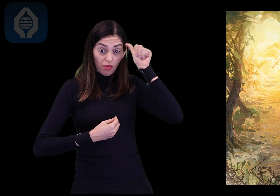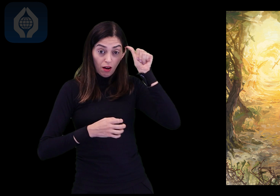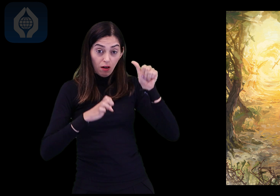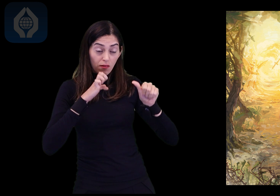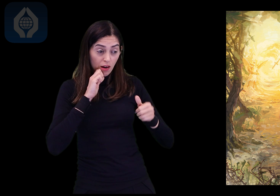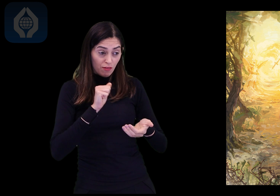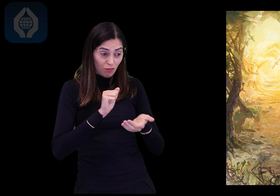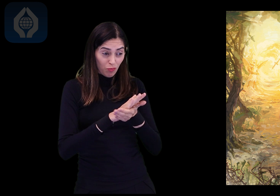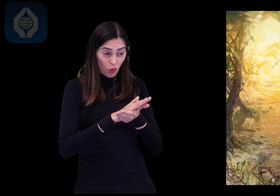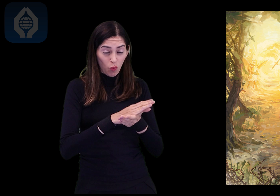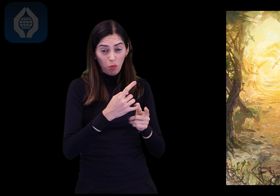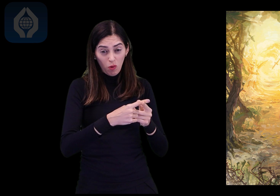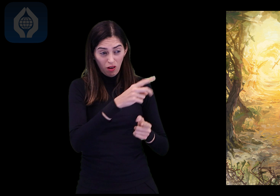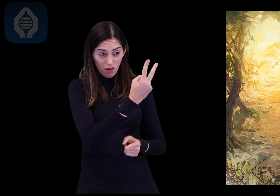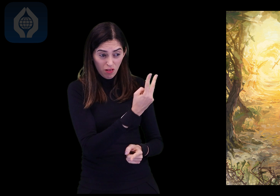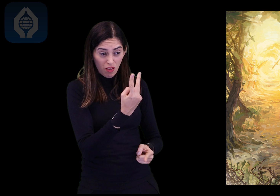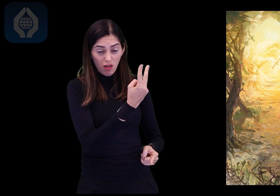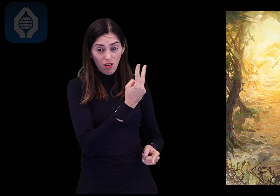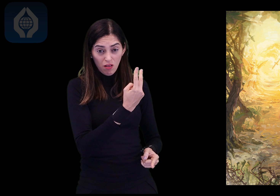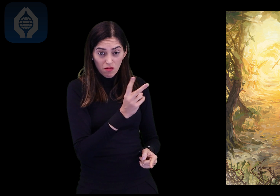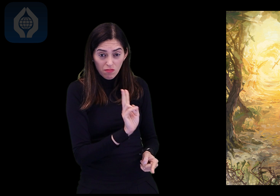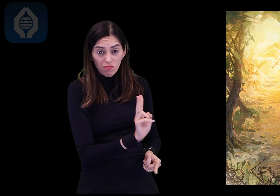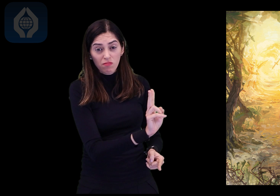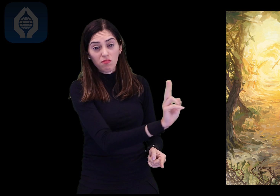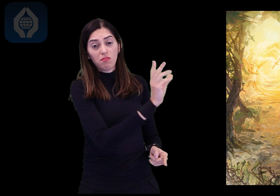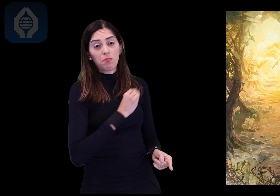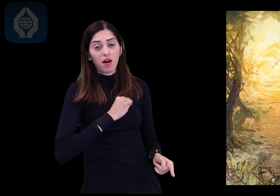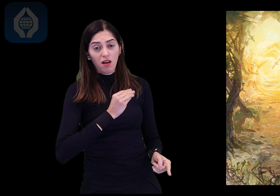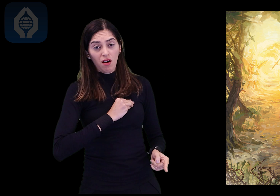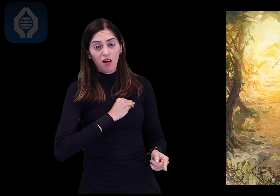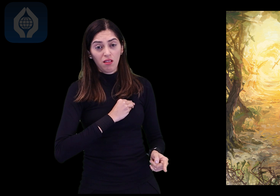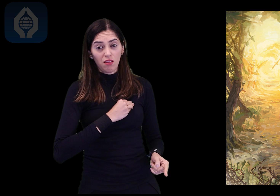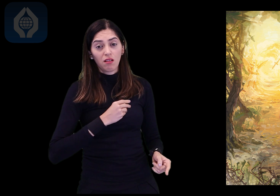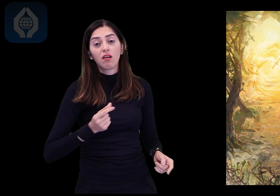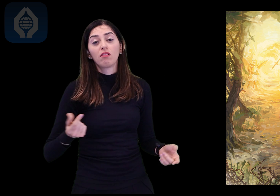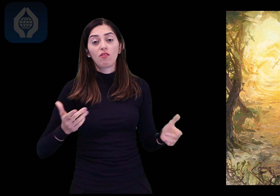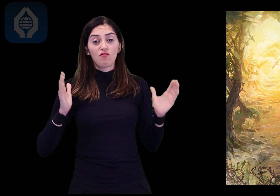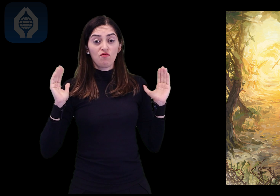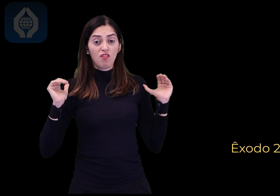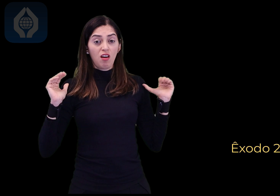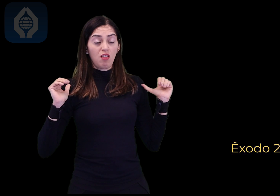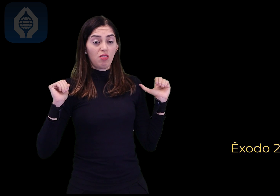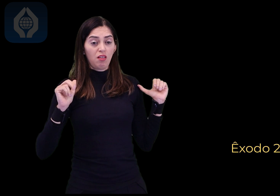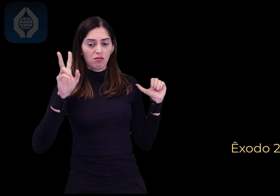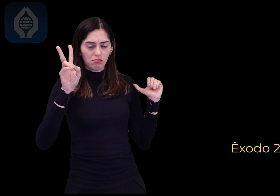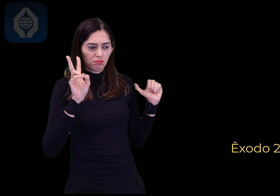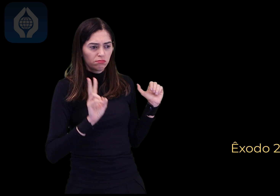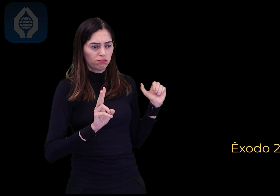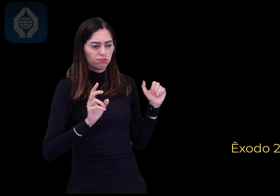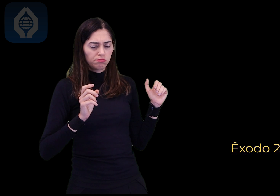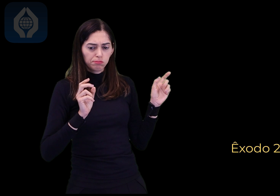do Éden eram querubins de verdade, mas esses Moisés devia fazer de ouro. Êxodo 25, 19 e